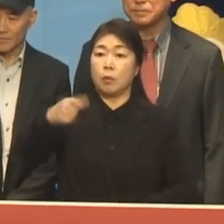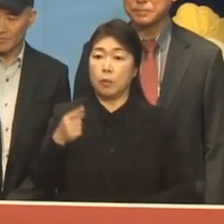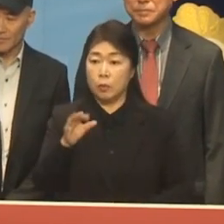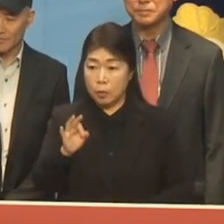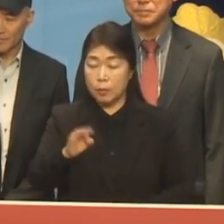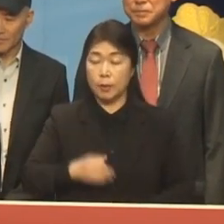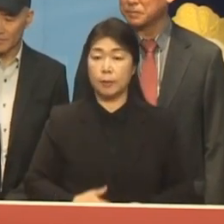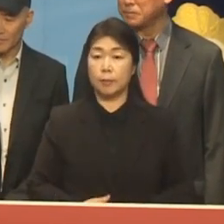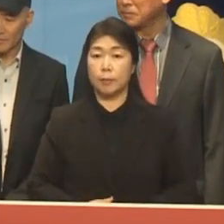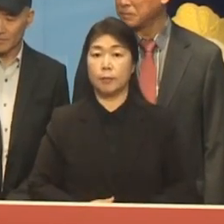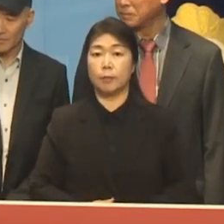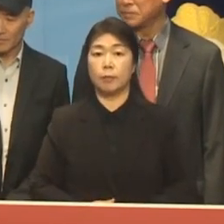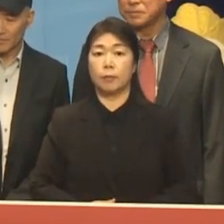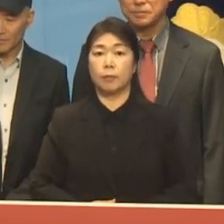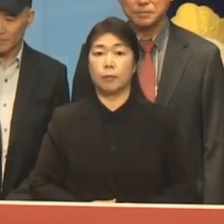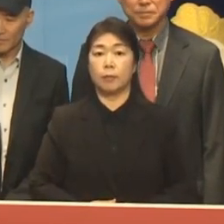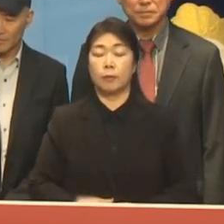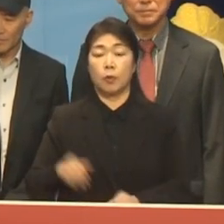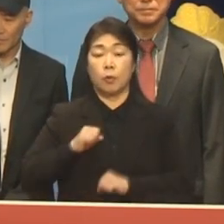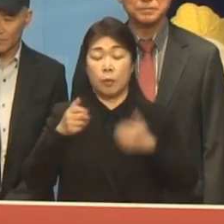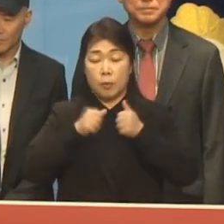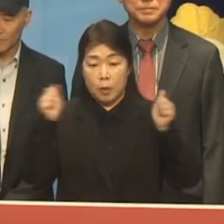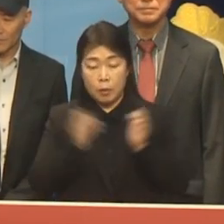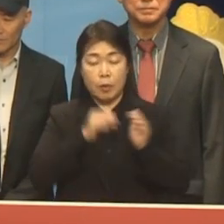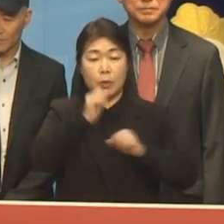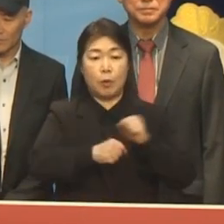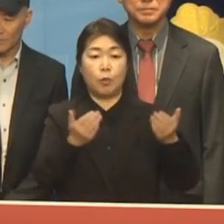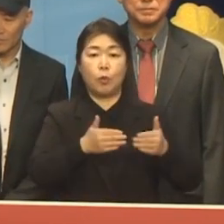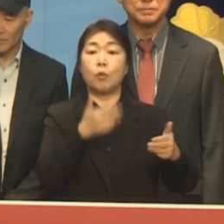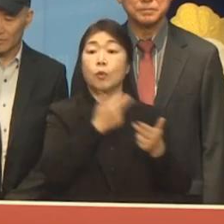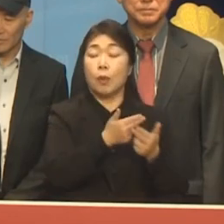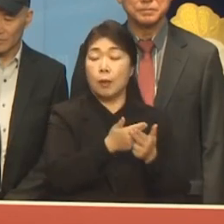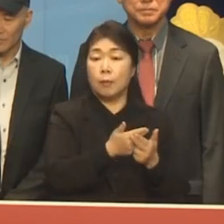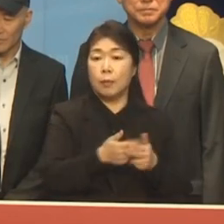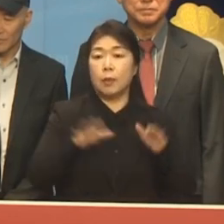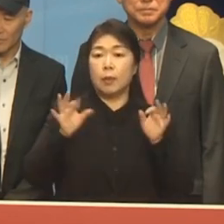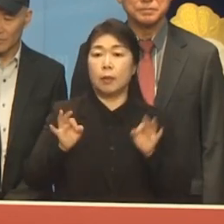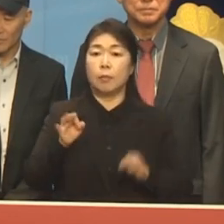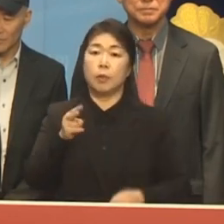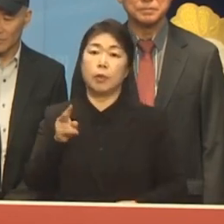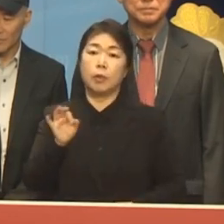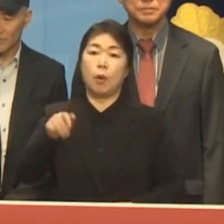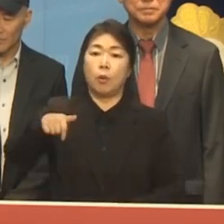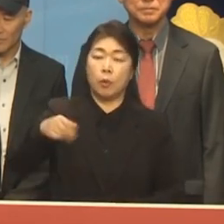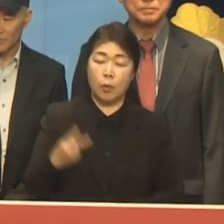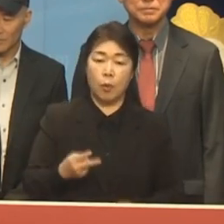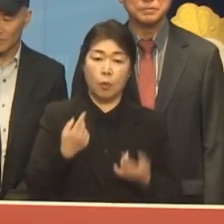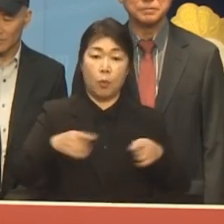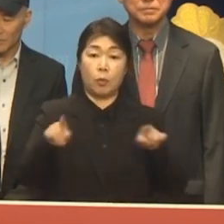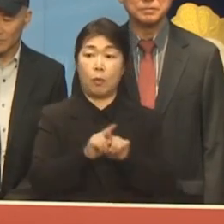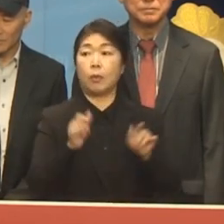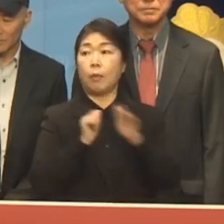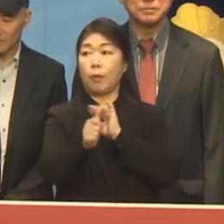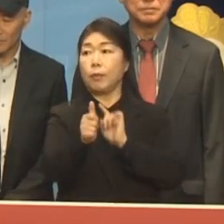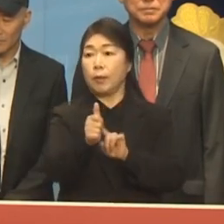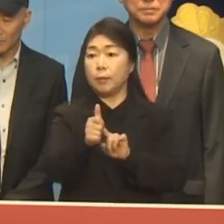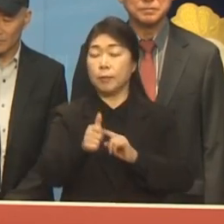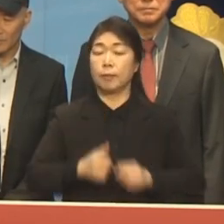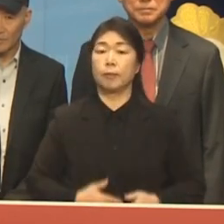김성종님입니다. 제대군인 자유노동조합 김영교